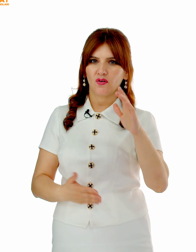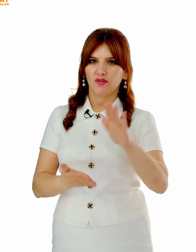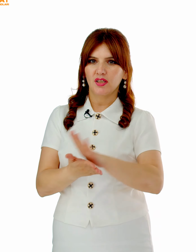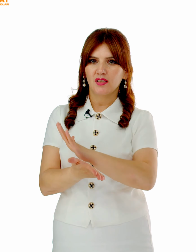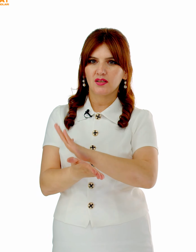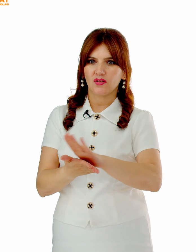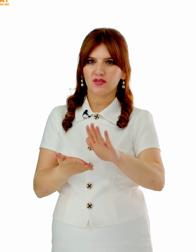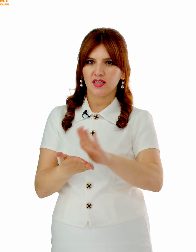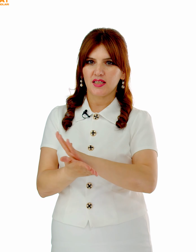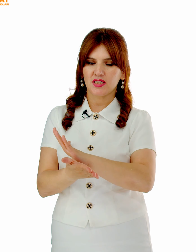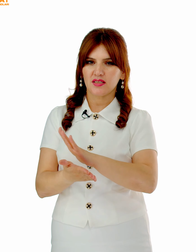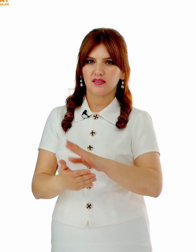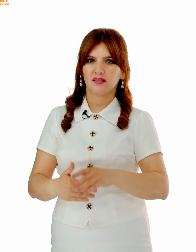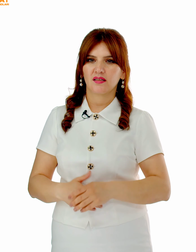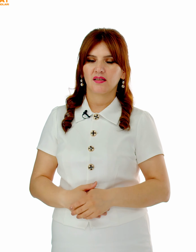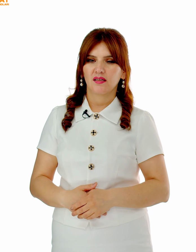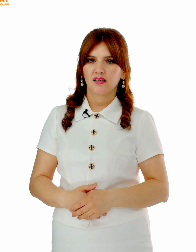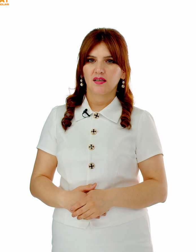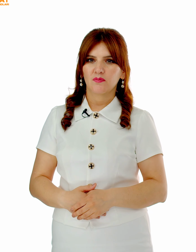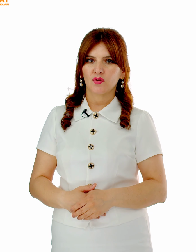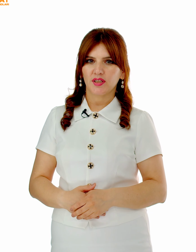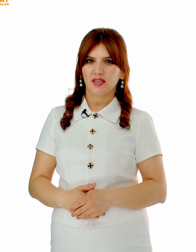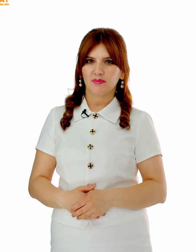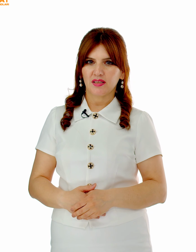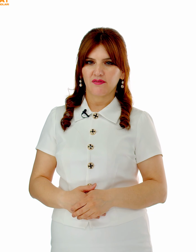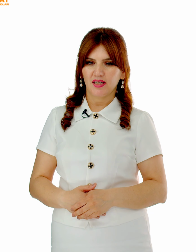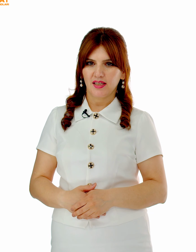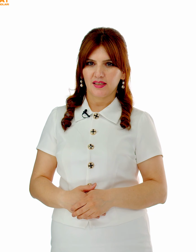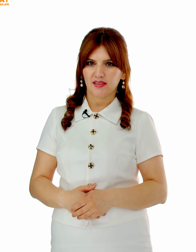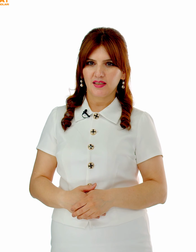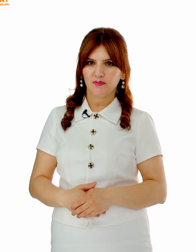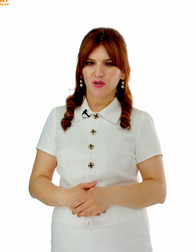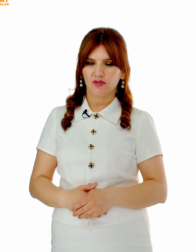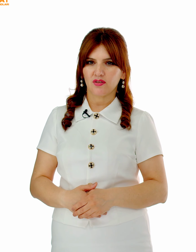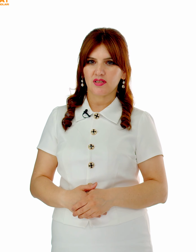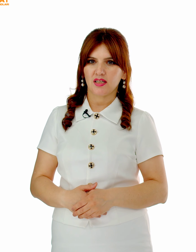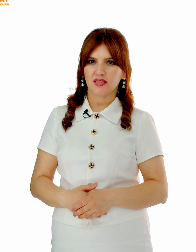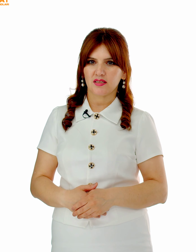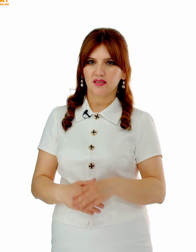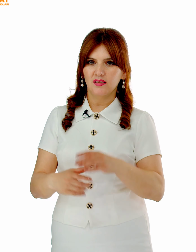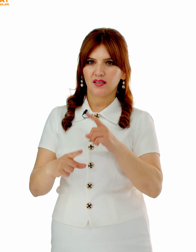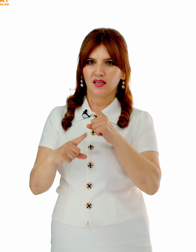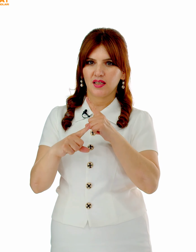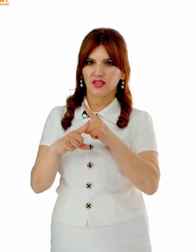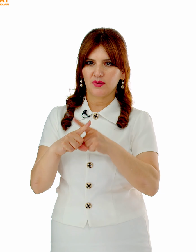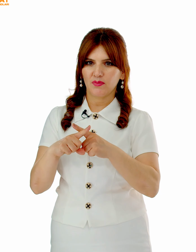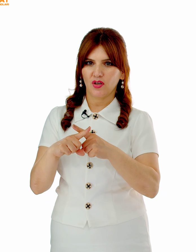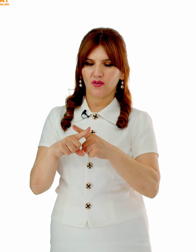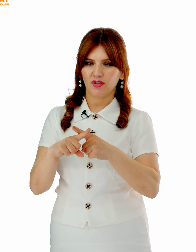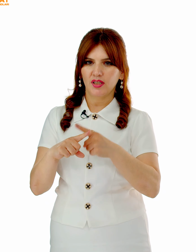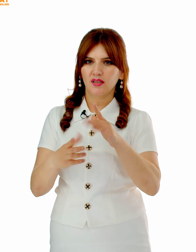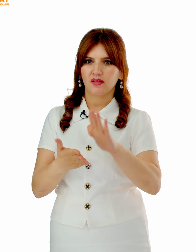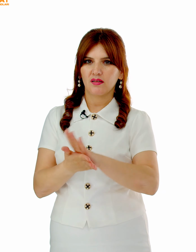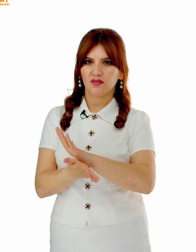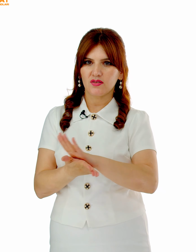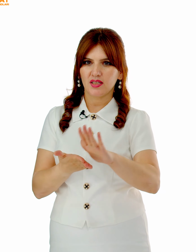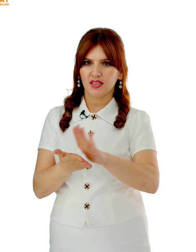Kimyoviy tozalash. Buni yana bitta varianti kimyoviy tozalashi. Kimyoviy tozalash.